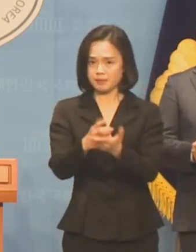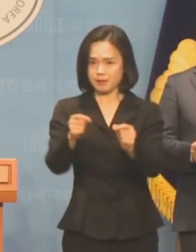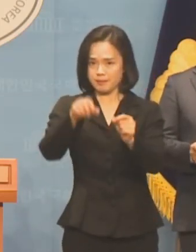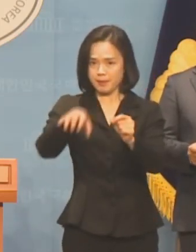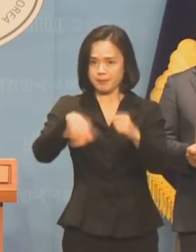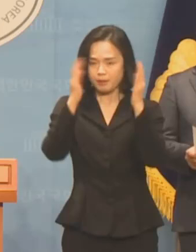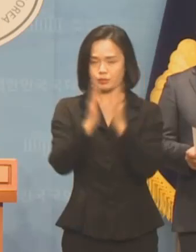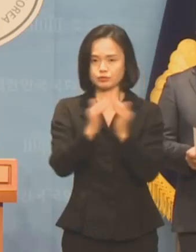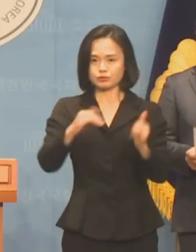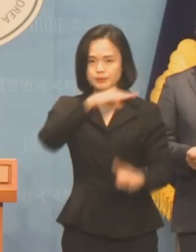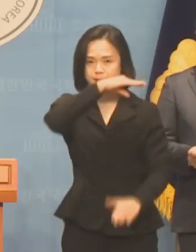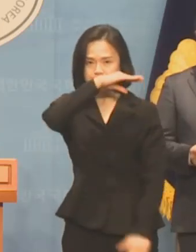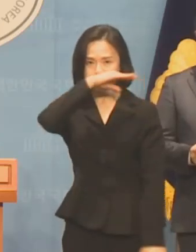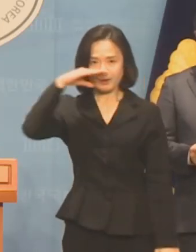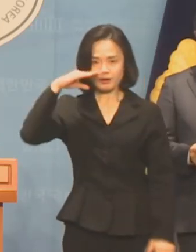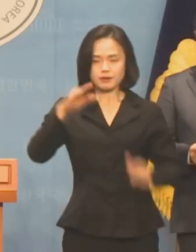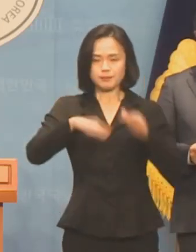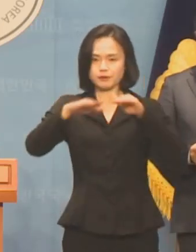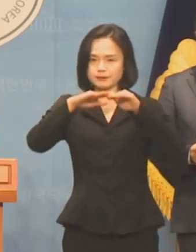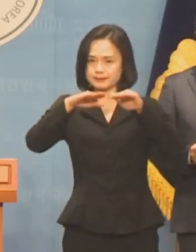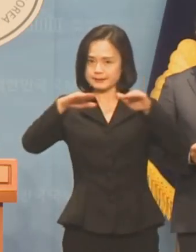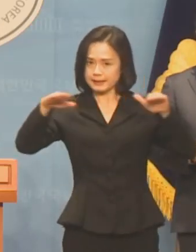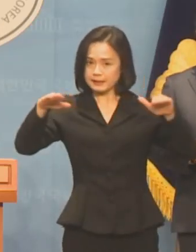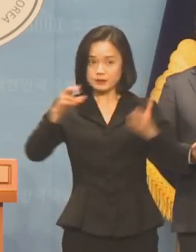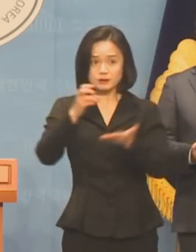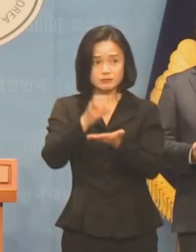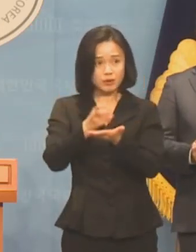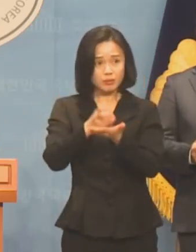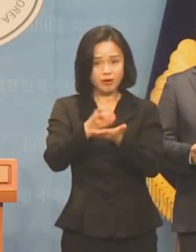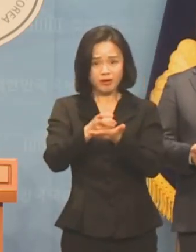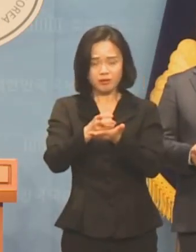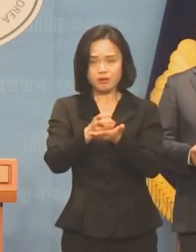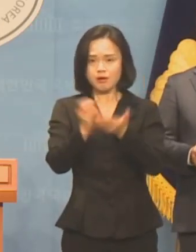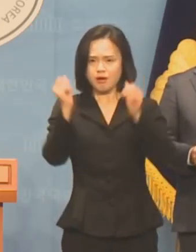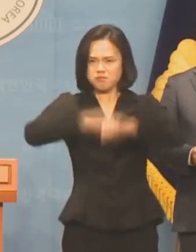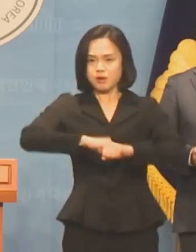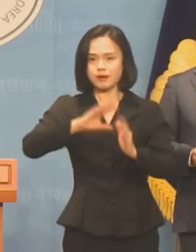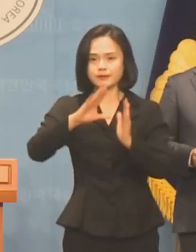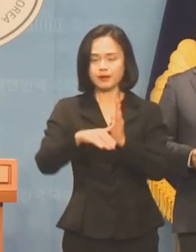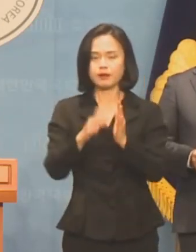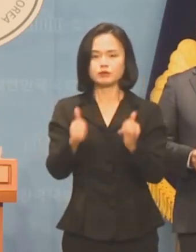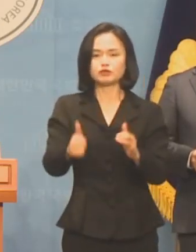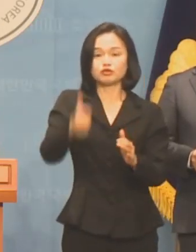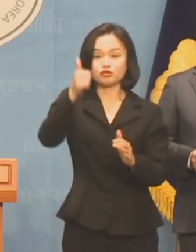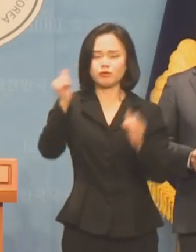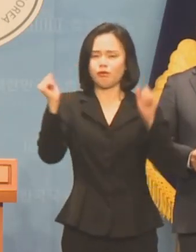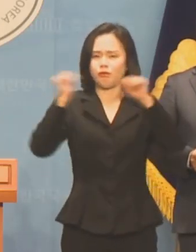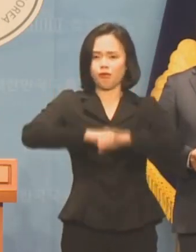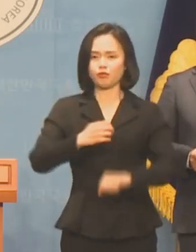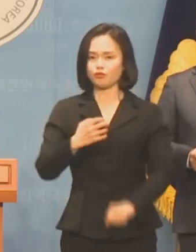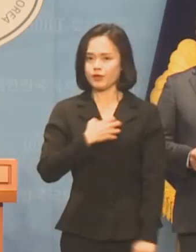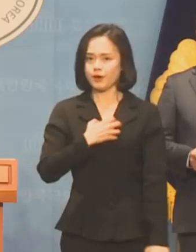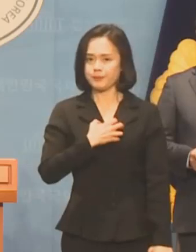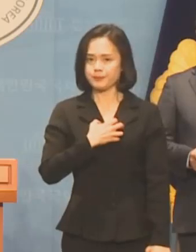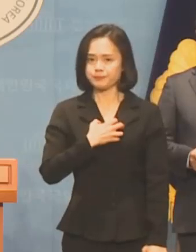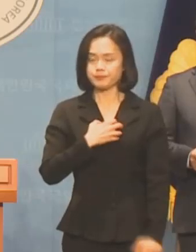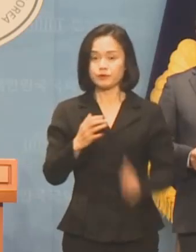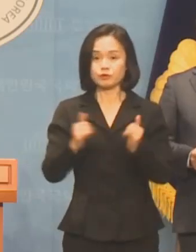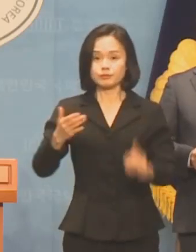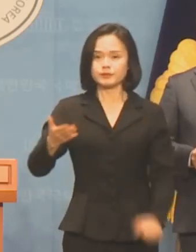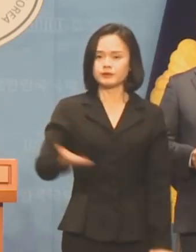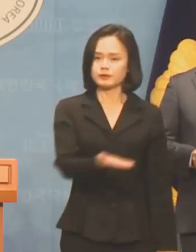국민이 평등하다는 원칙이 훼손될 때 우리의 민주주의도 함께 위태로워질 것입니다. 국민